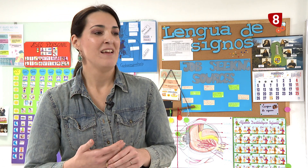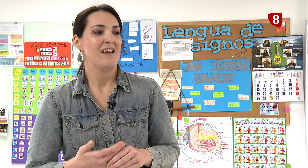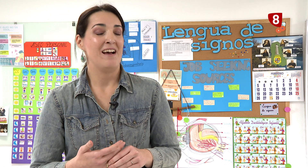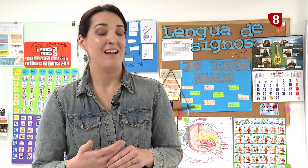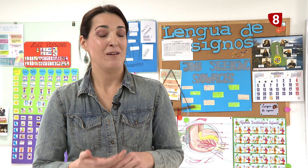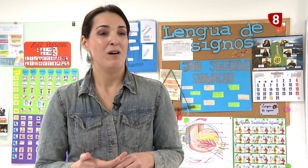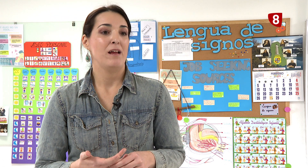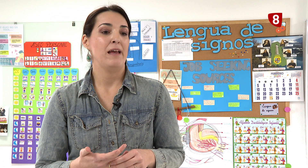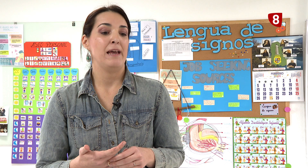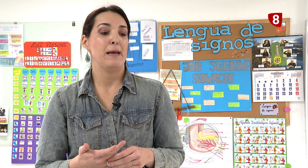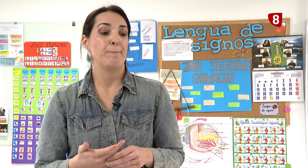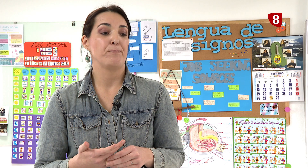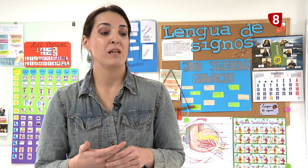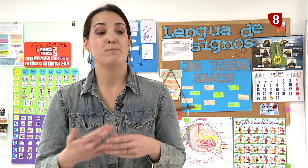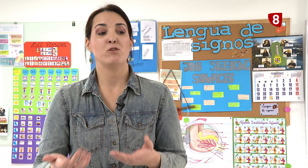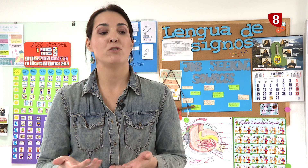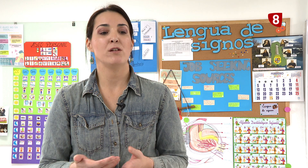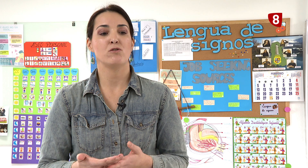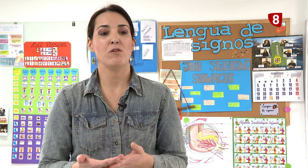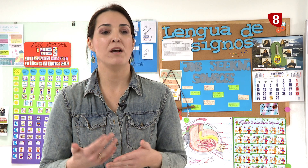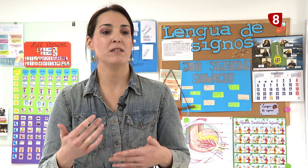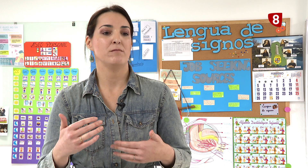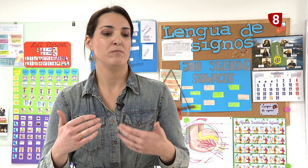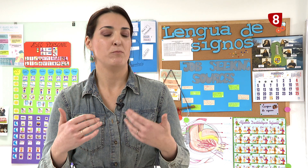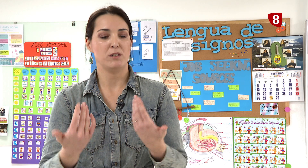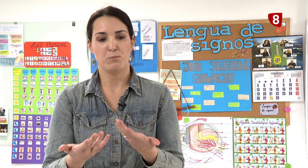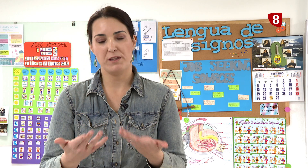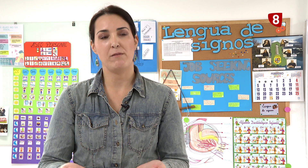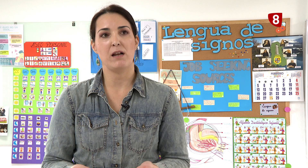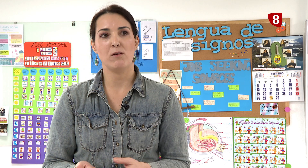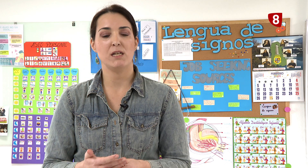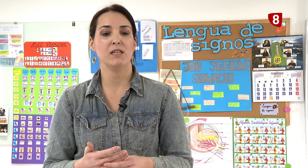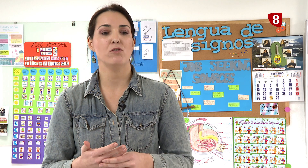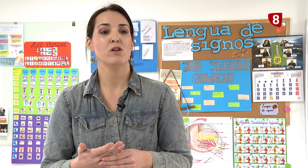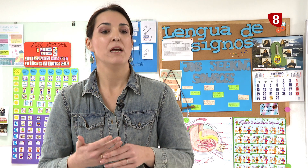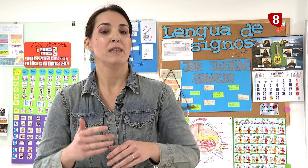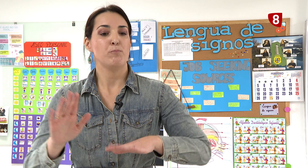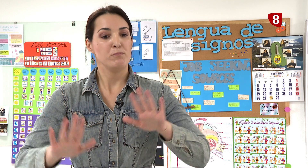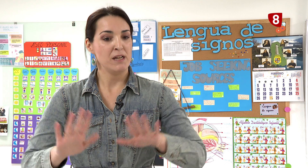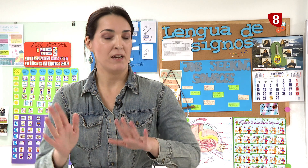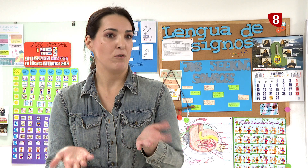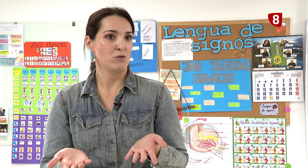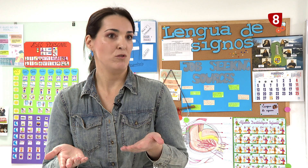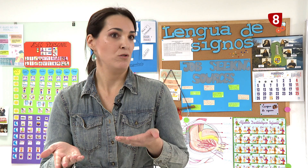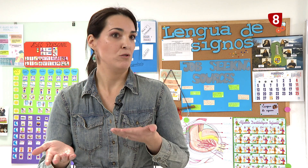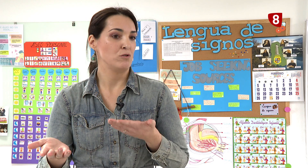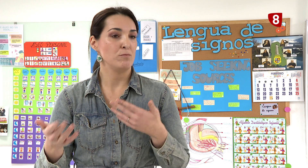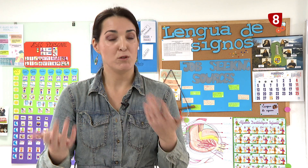la lengua. Las personas sordas o sordociegas pues pueden hablar la lengua de signos, tienen recursos